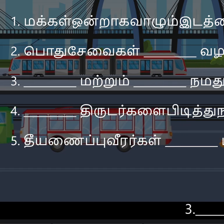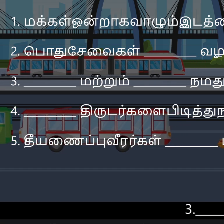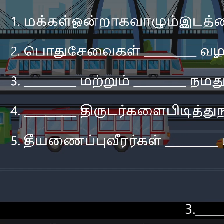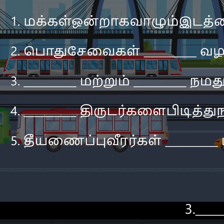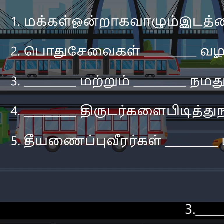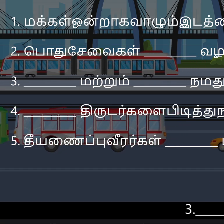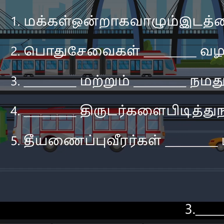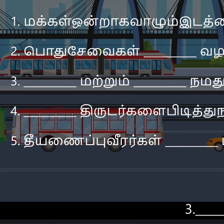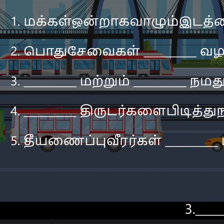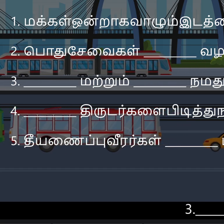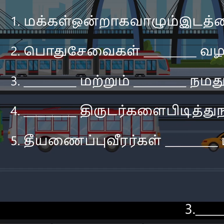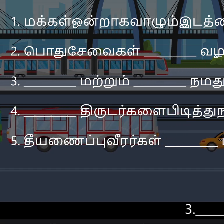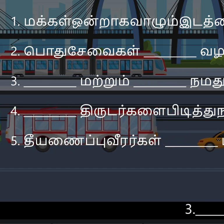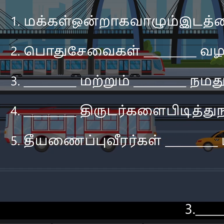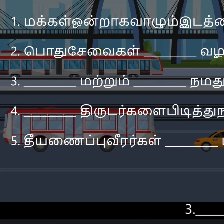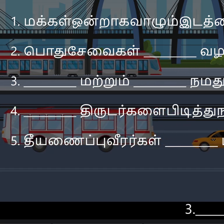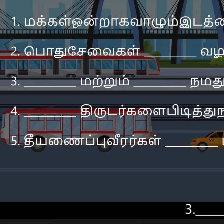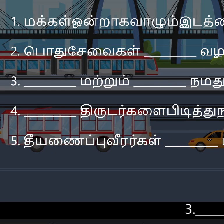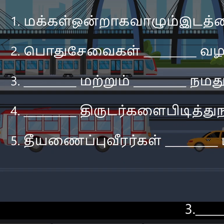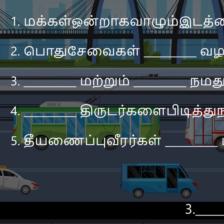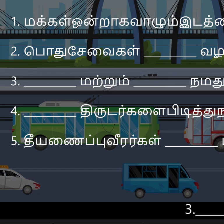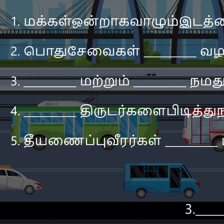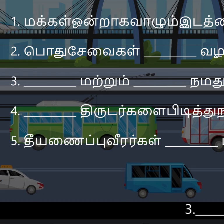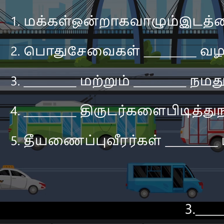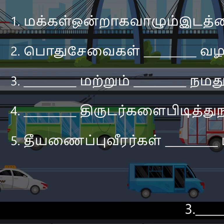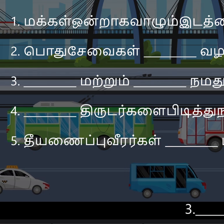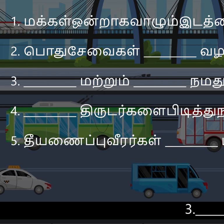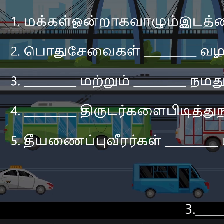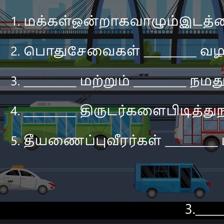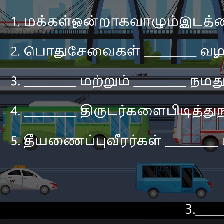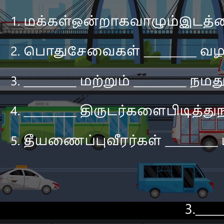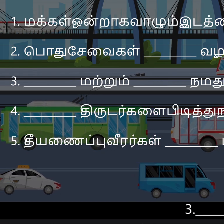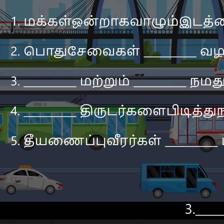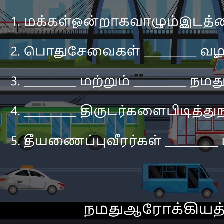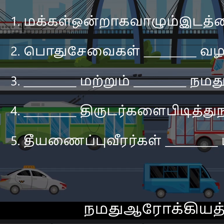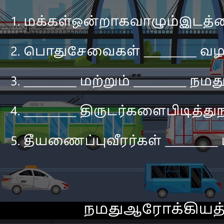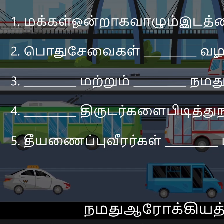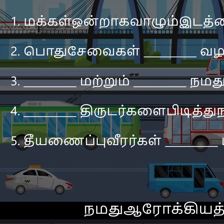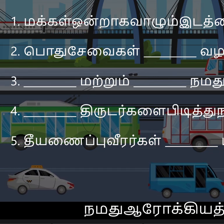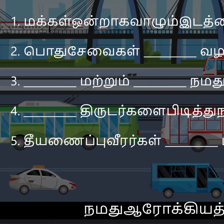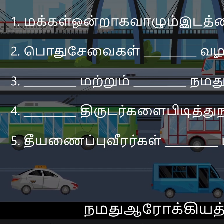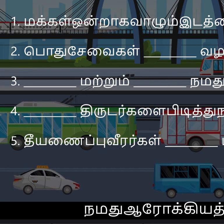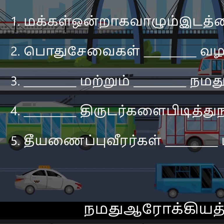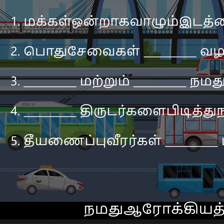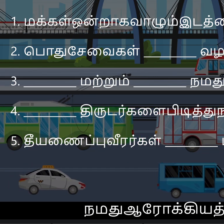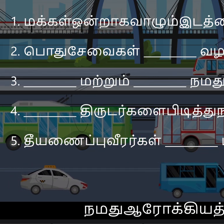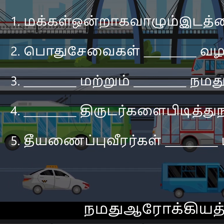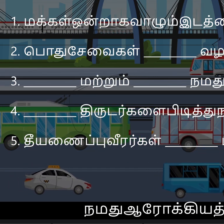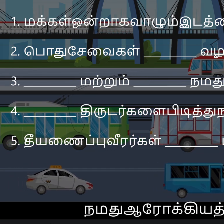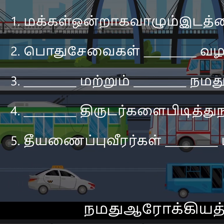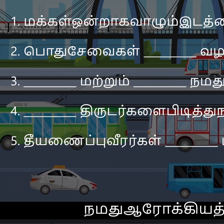3. டேஷ் மற்றும் டேஷ் நமது